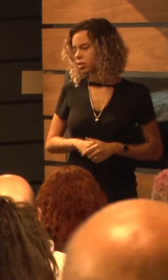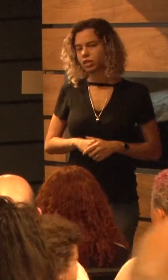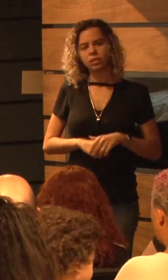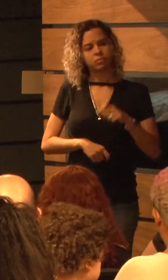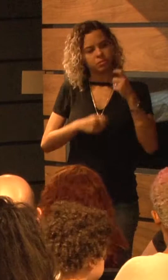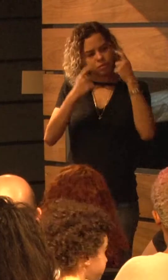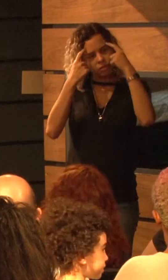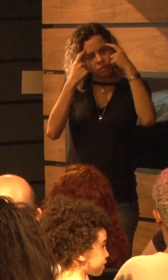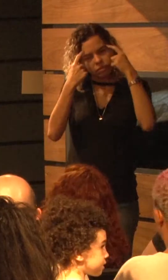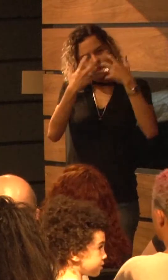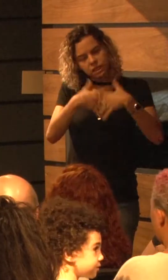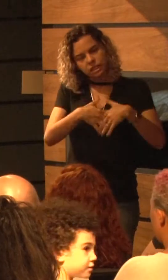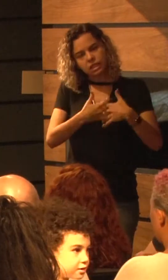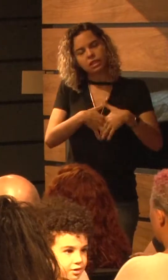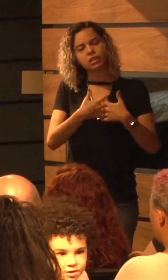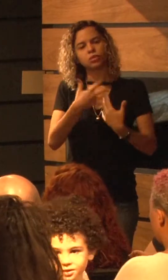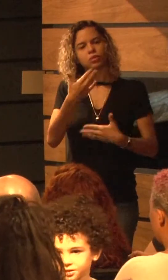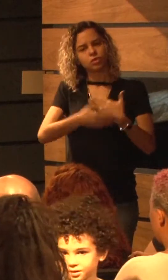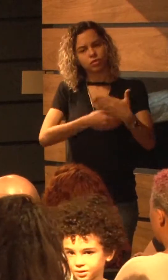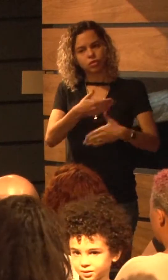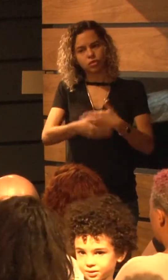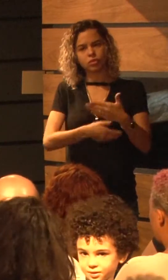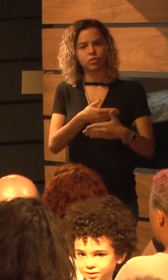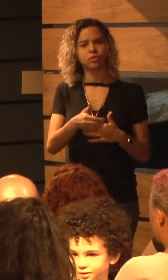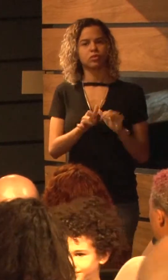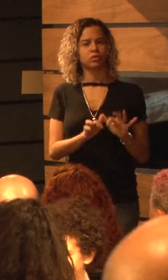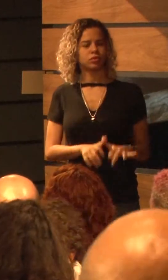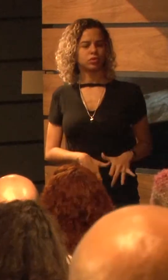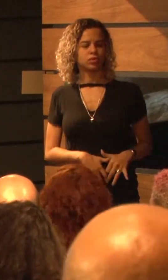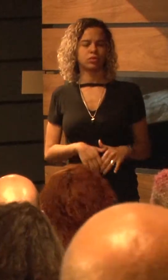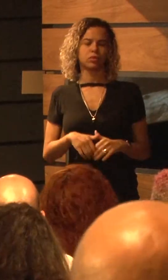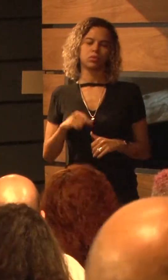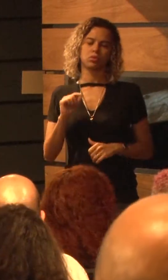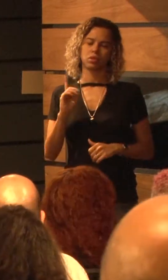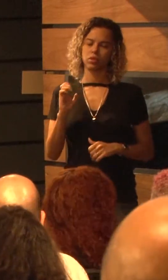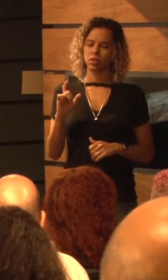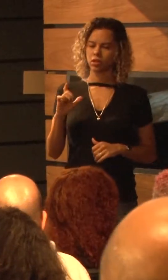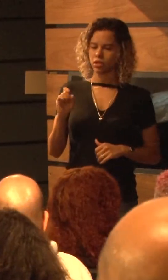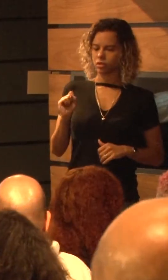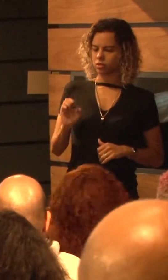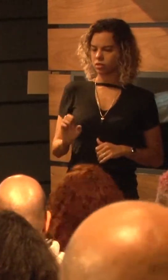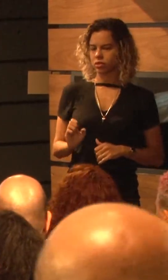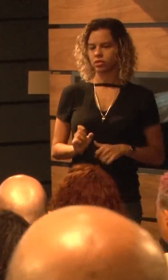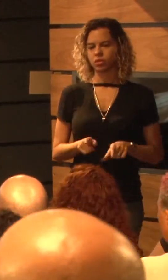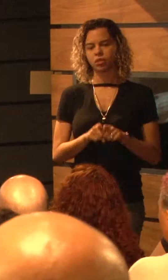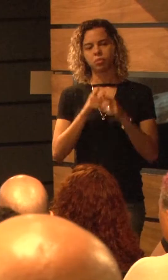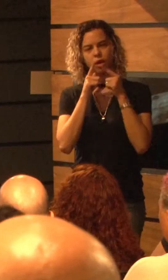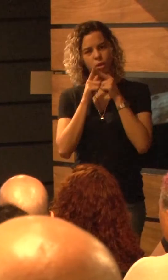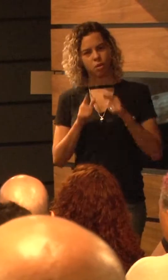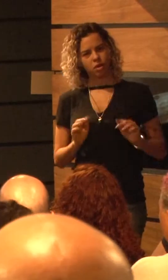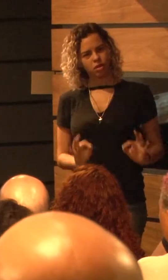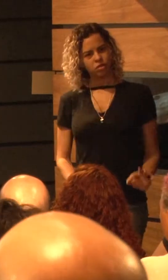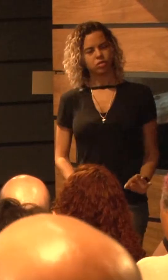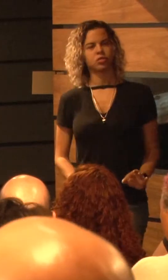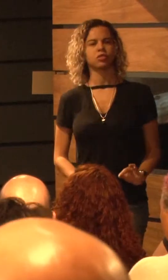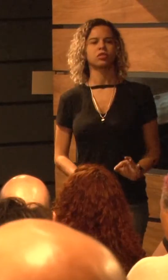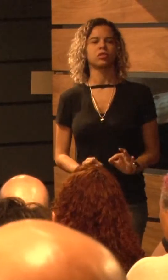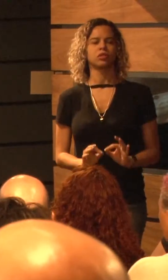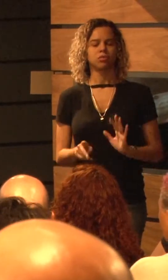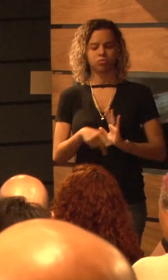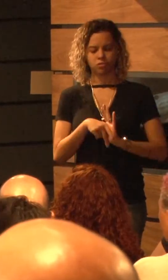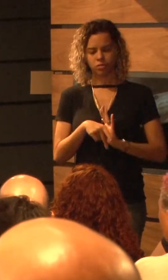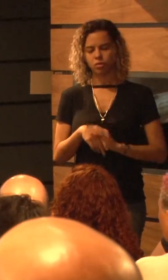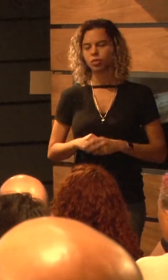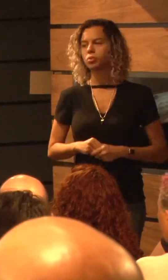pensando e desenvolvendo, né, um pouco com Deleuze, pensando a linguagem mesma, a linguagem